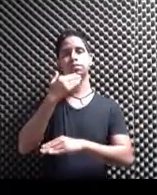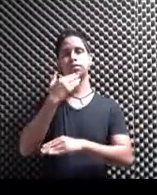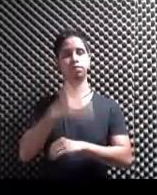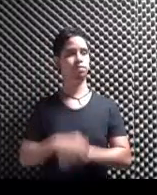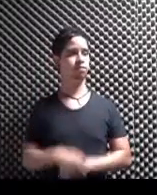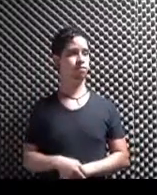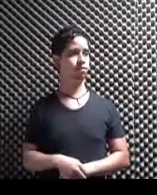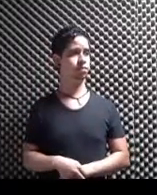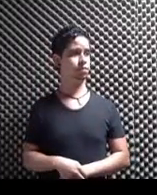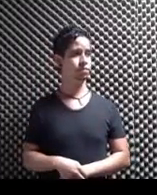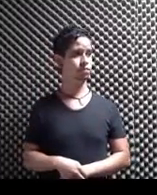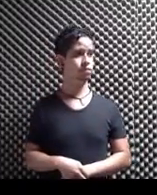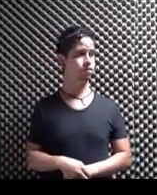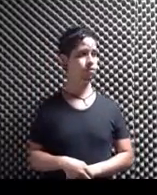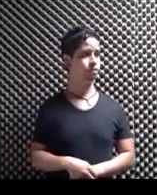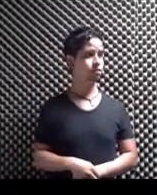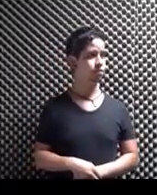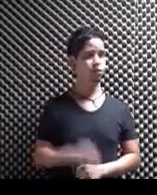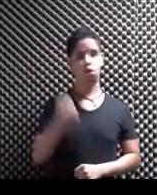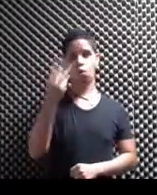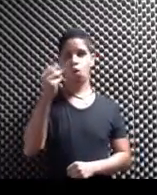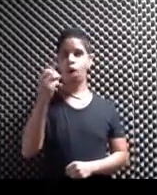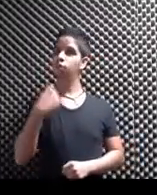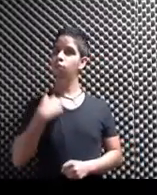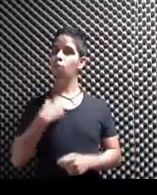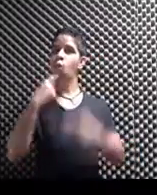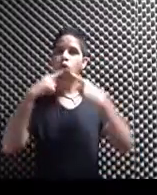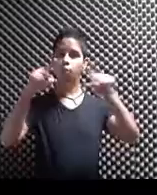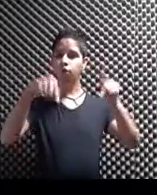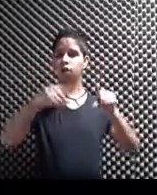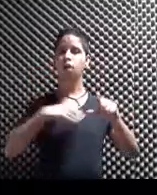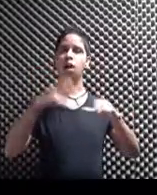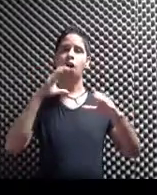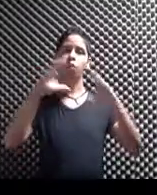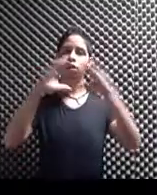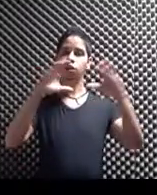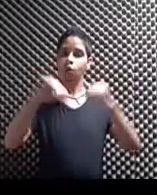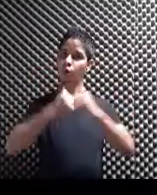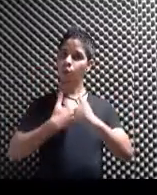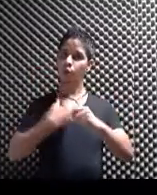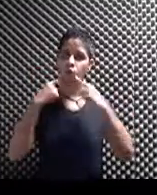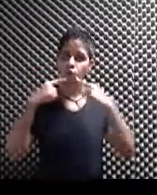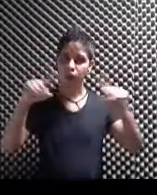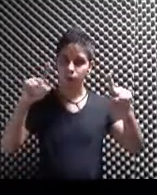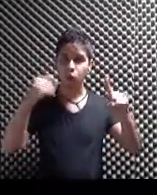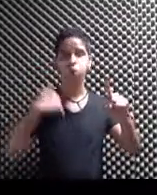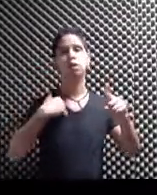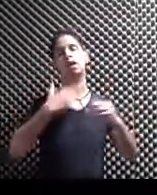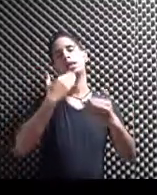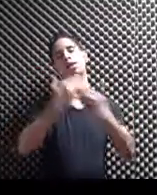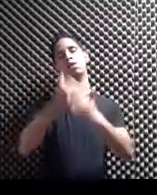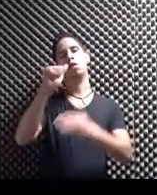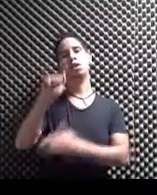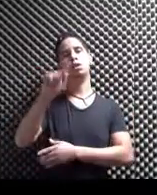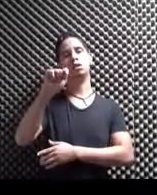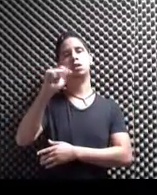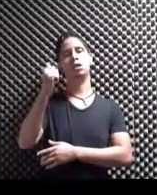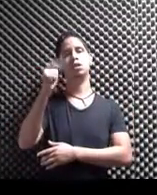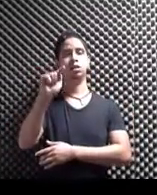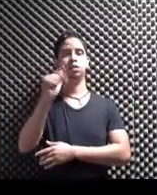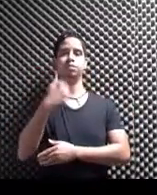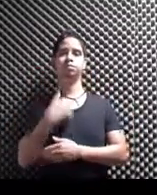Pues mira tú como logramos esa comunicación La tecnología por IT&T Gracias IT&T ¿Qué te puedo decir?